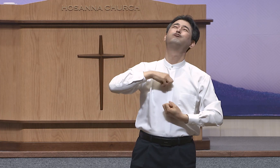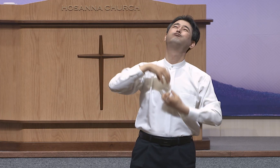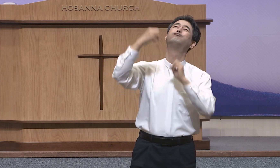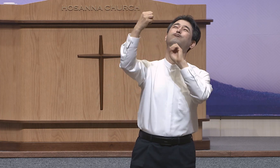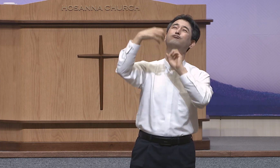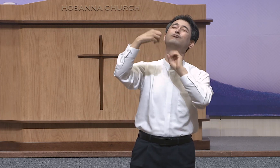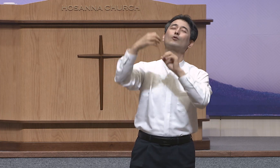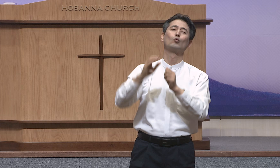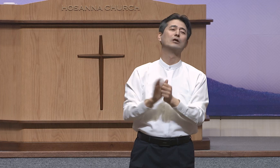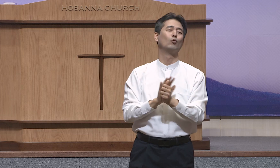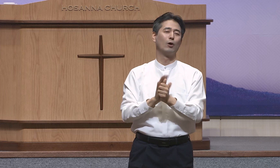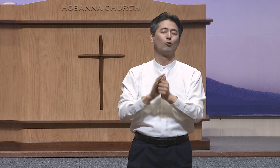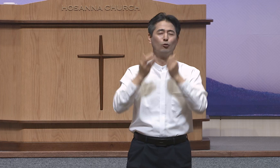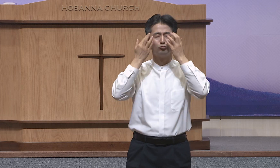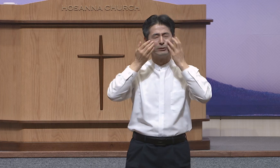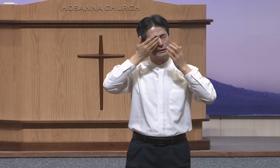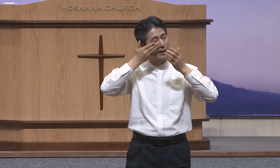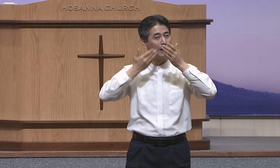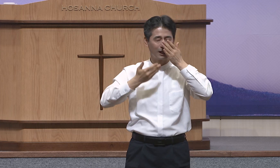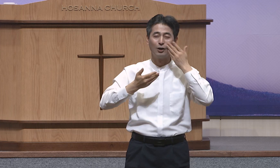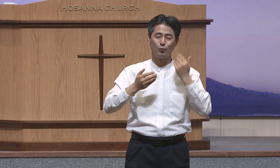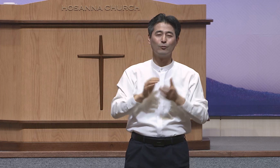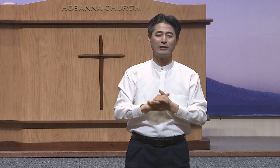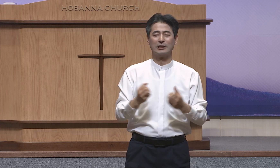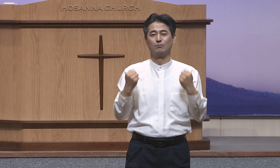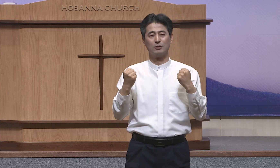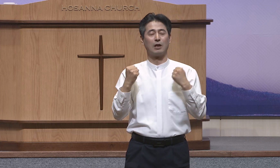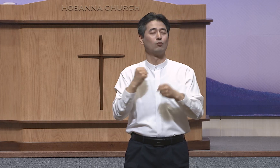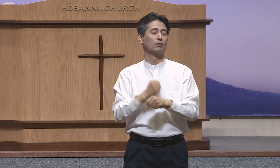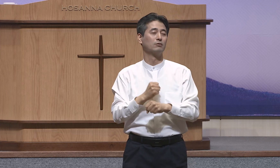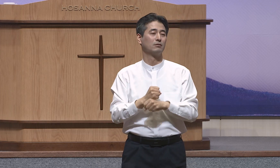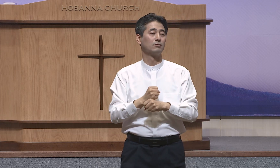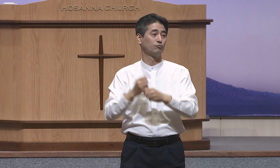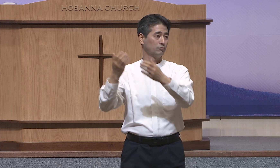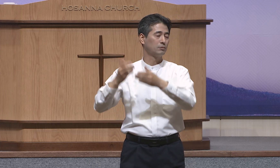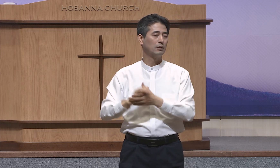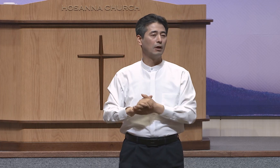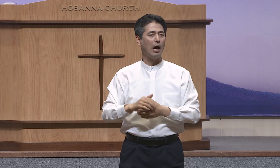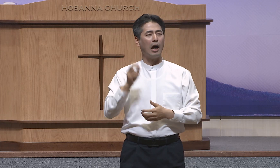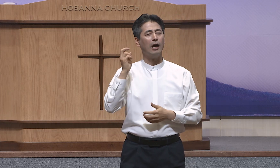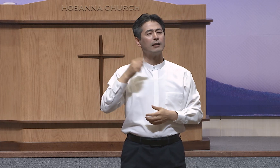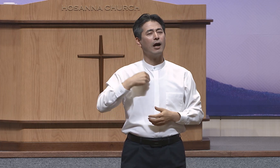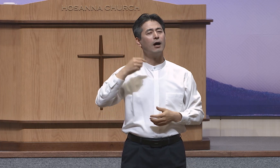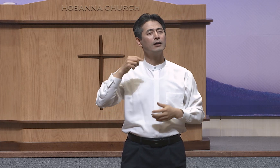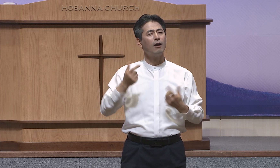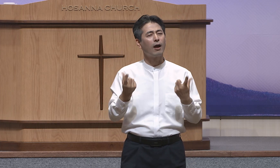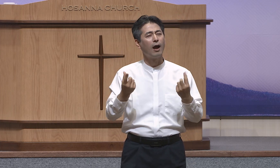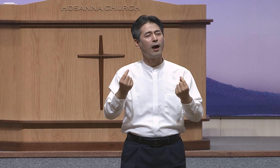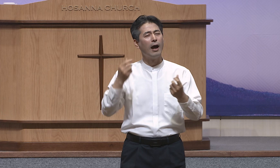했던 기억이 많이 있습니다. 그러면서 위로를 받고 눈물을 닦고 힘을 얻었습니다.